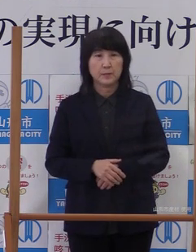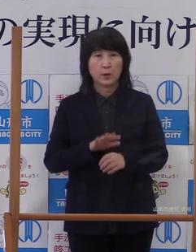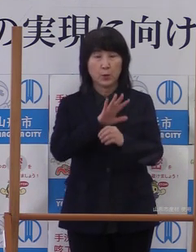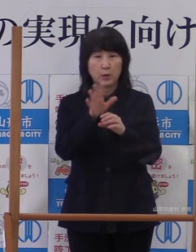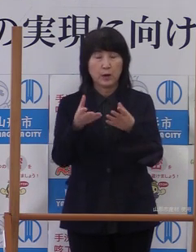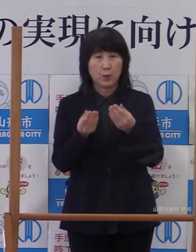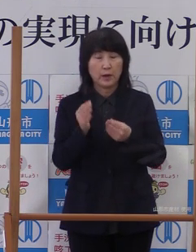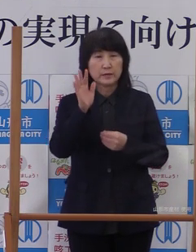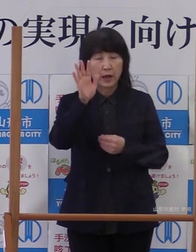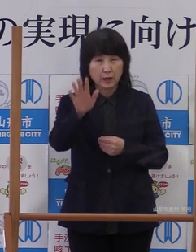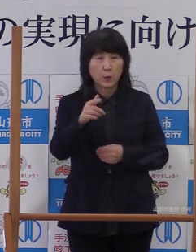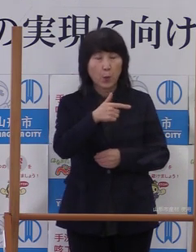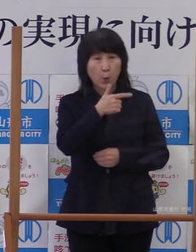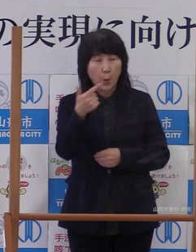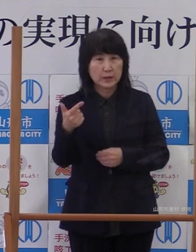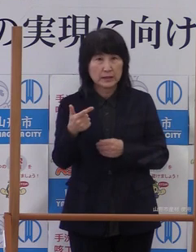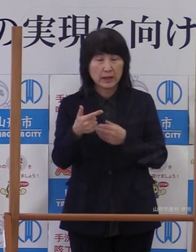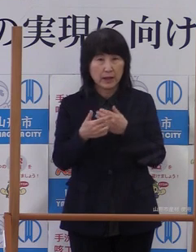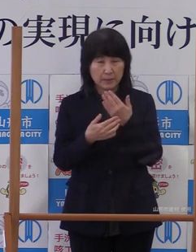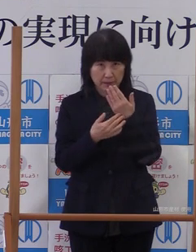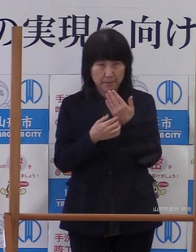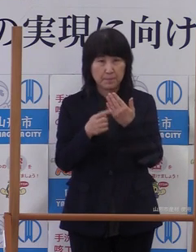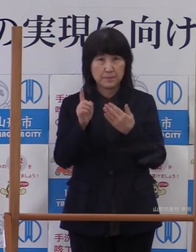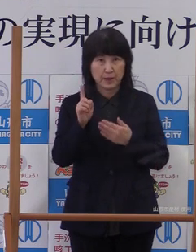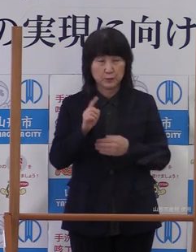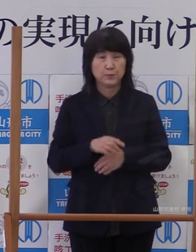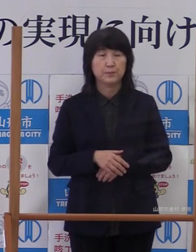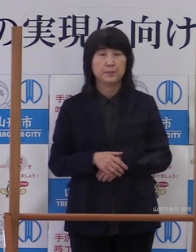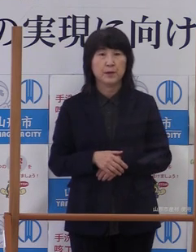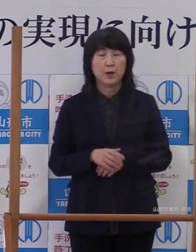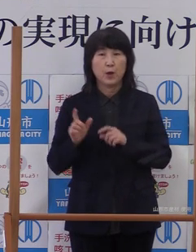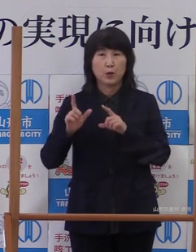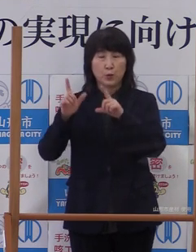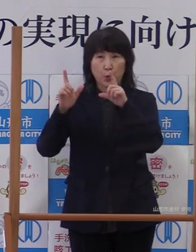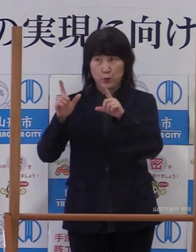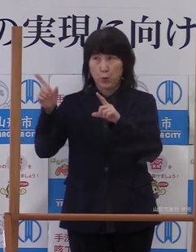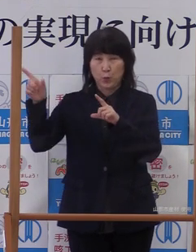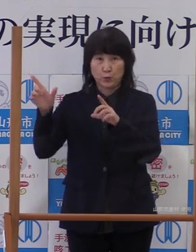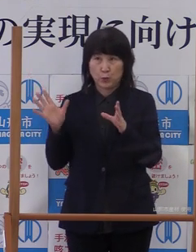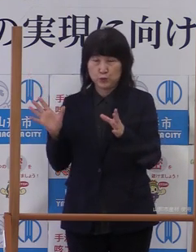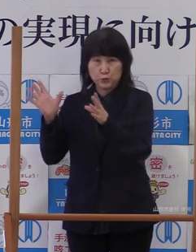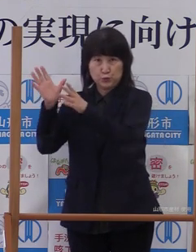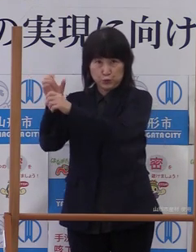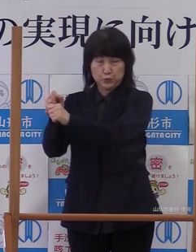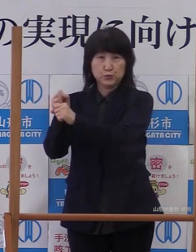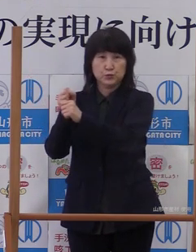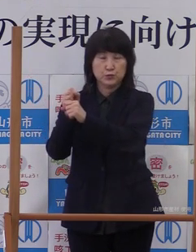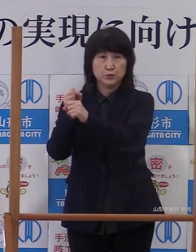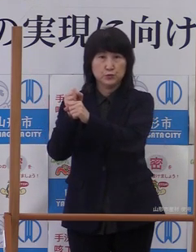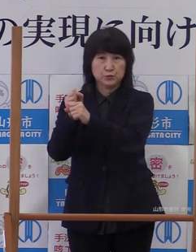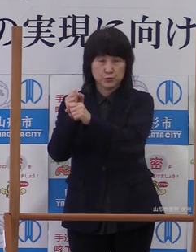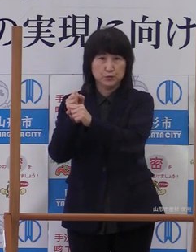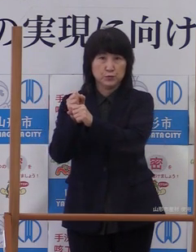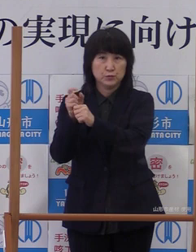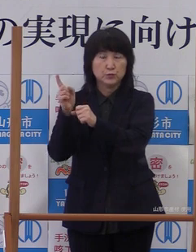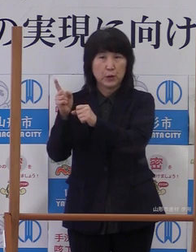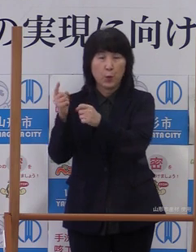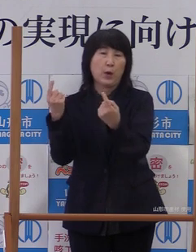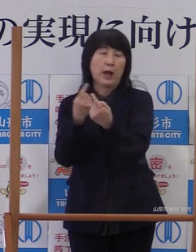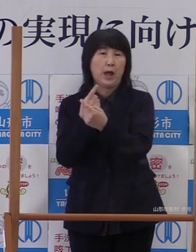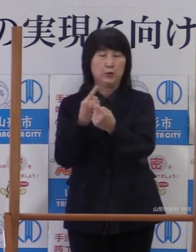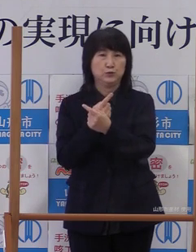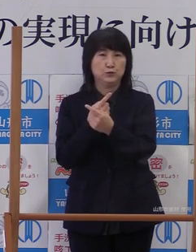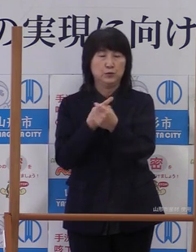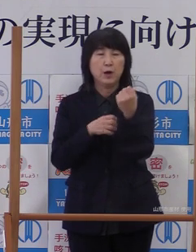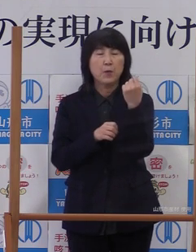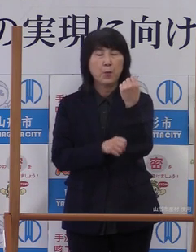ナといって大きなところはですね、やはり東京一極集中の是正と、こういう、まあ、